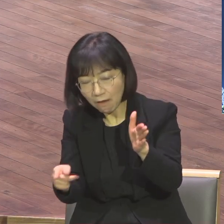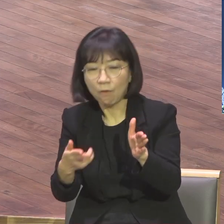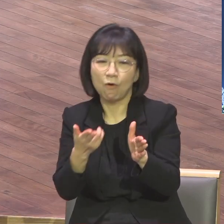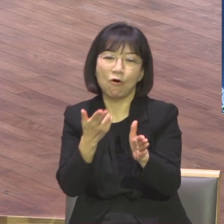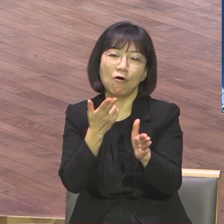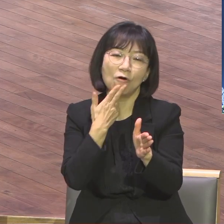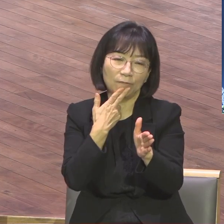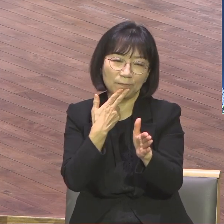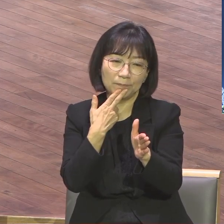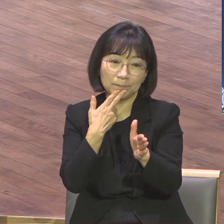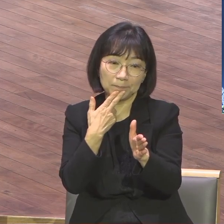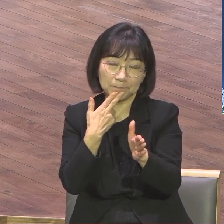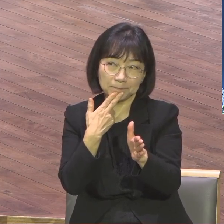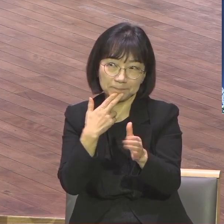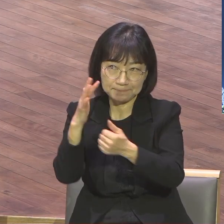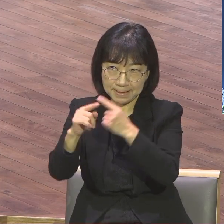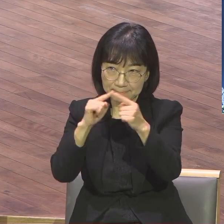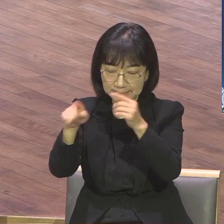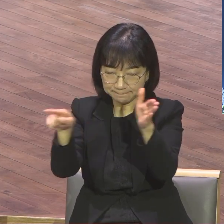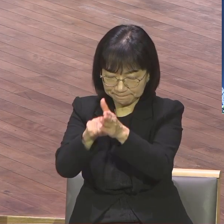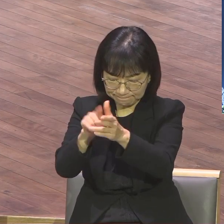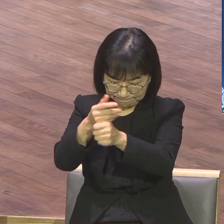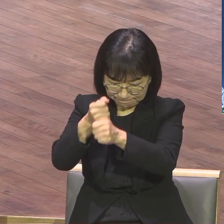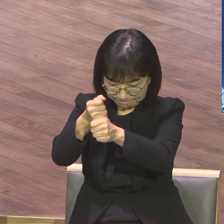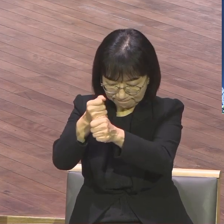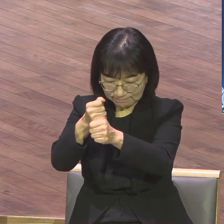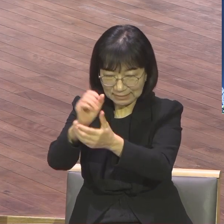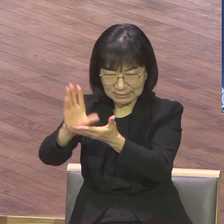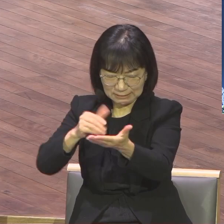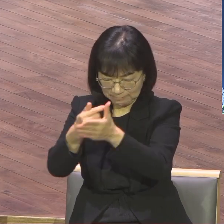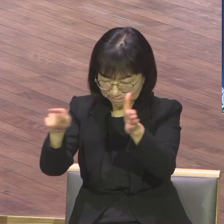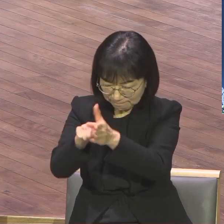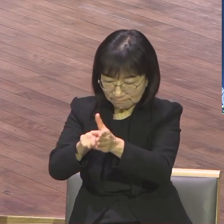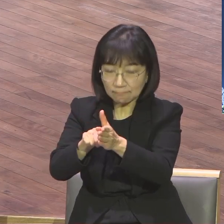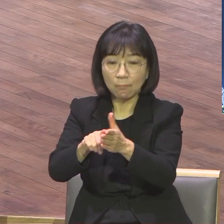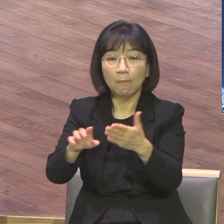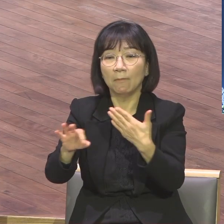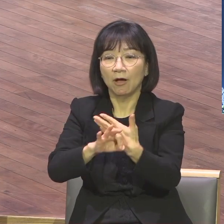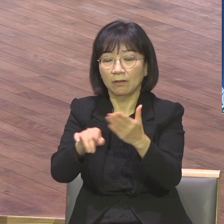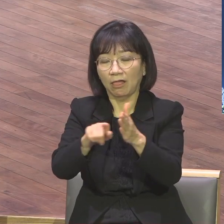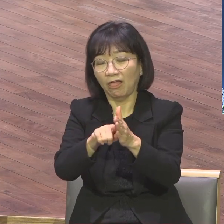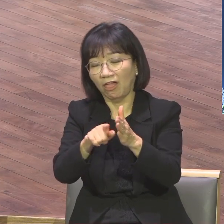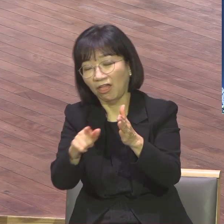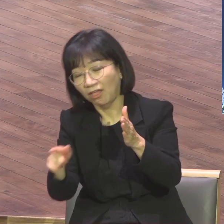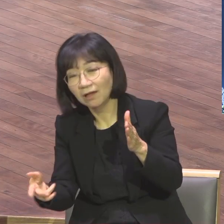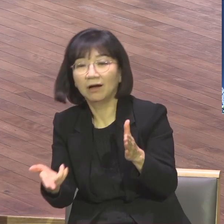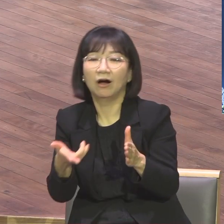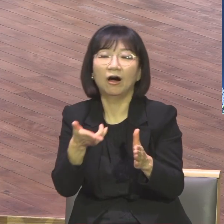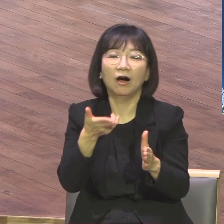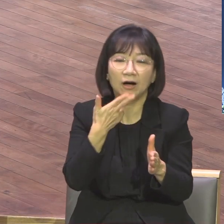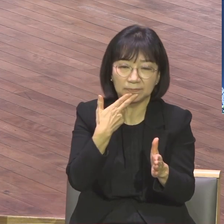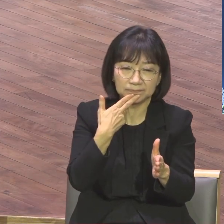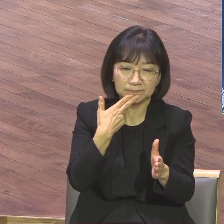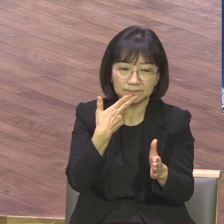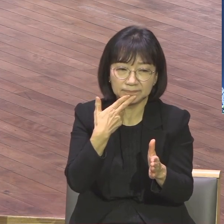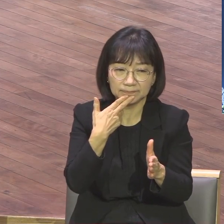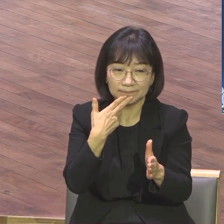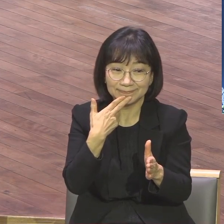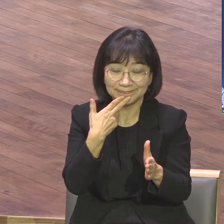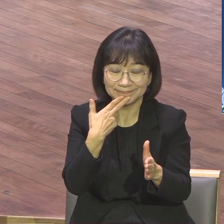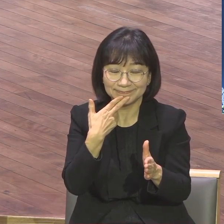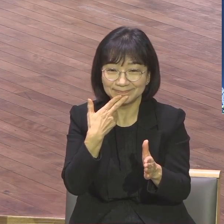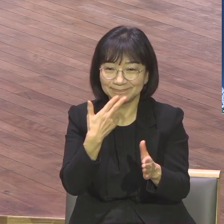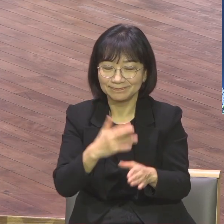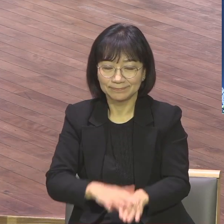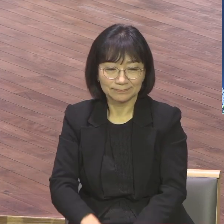인생은 본론 딱 잡고 있으니까. 본론이 뭐요? 그리스도. 답 났냐 안 났냐 결론 냈냐 안 냈냐 딱 보면